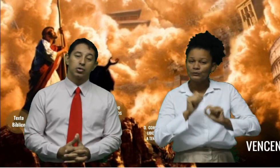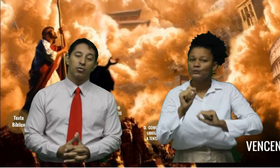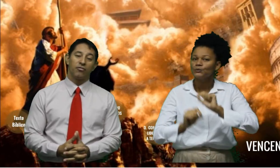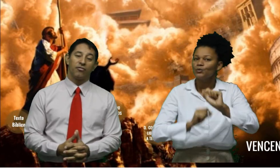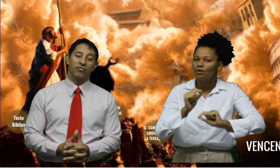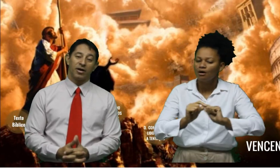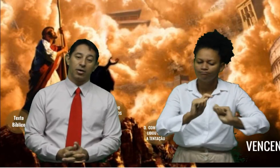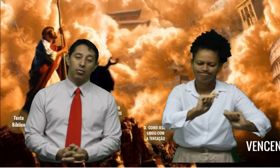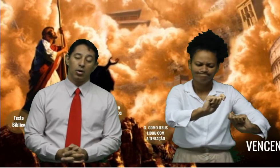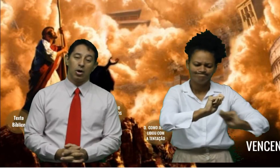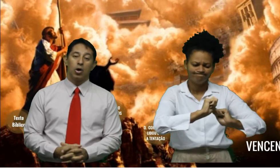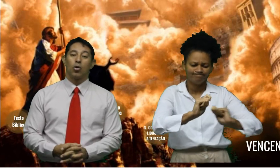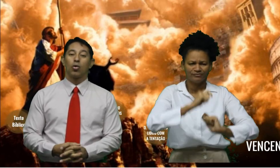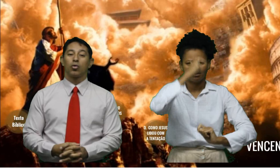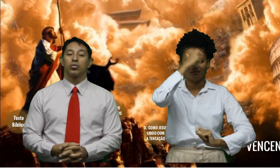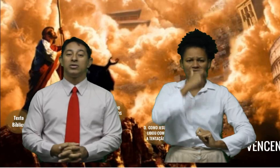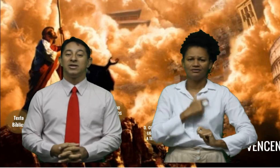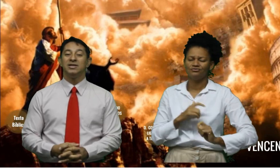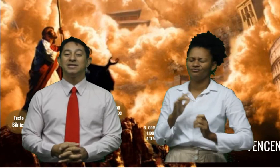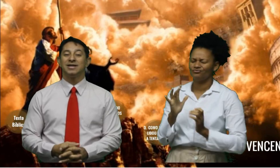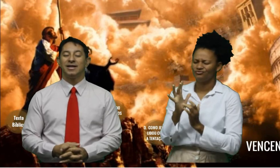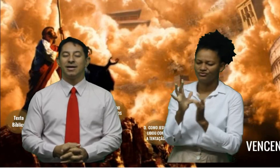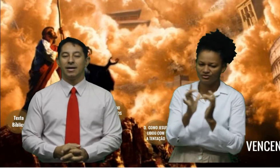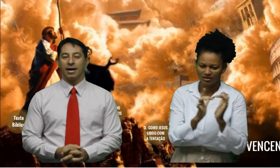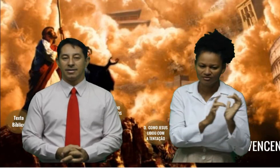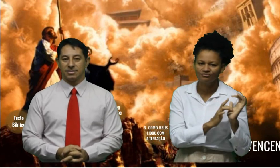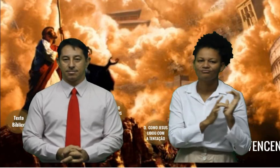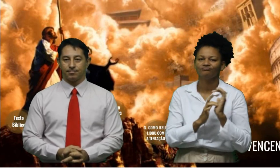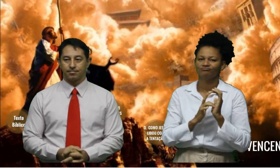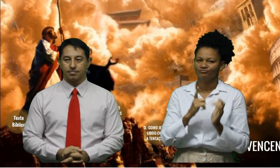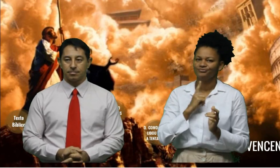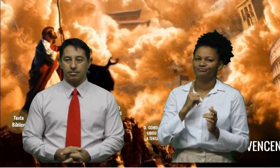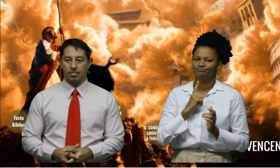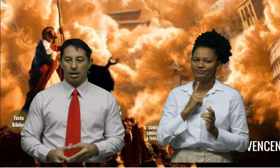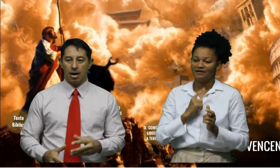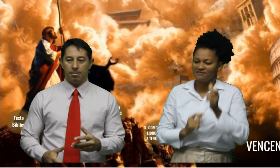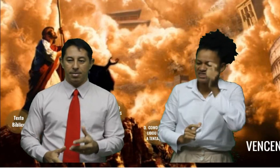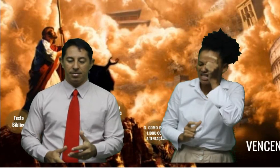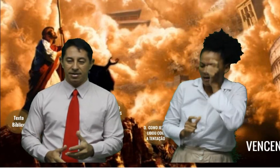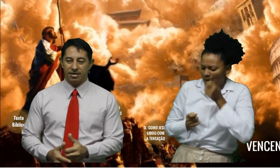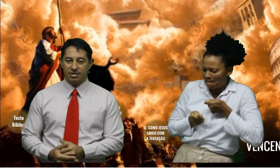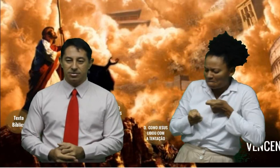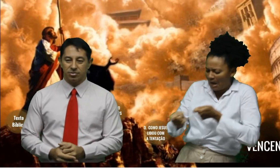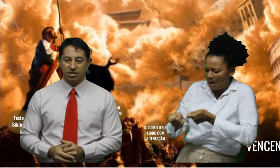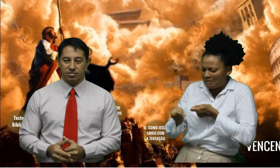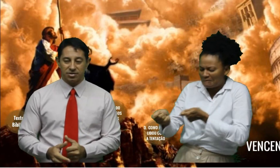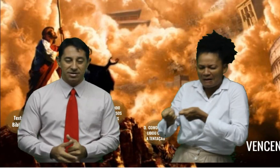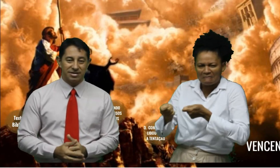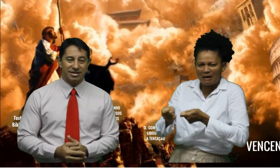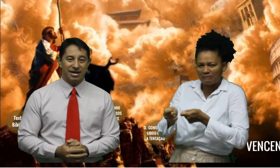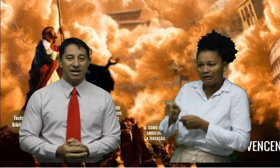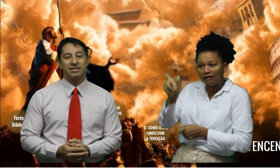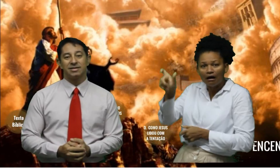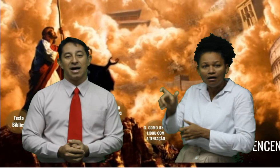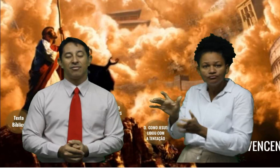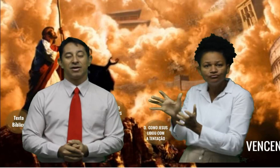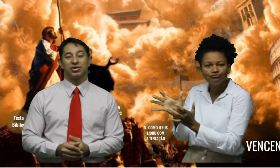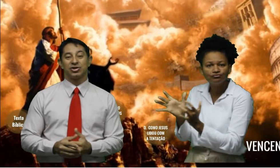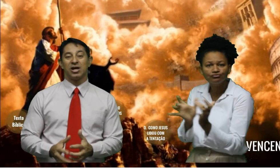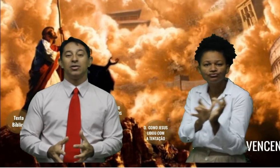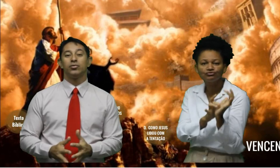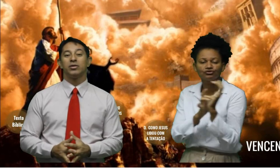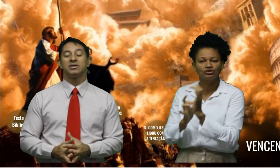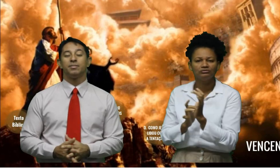Jesus sofreu de Satanás. A Bíblia diz, o texto diz que ele